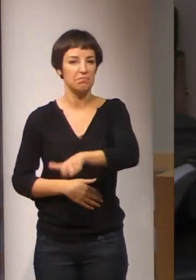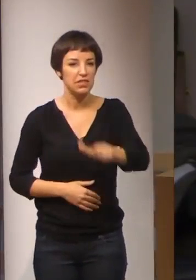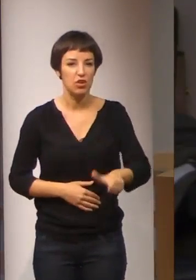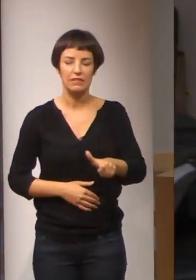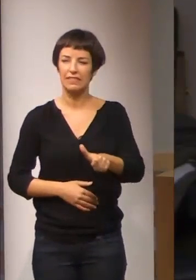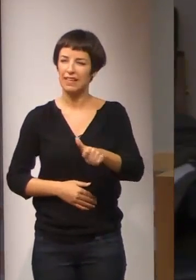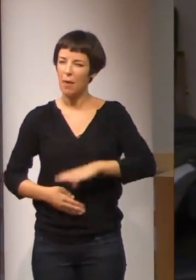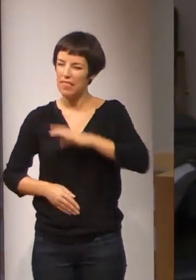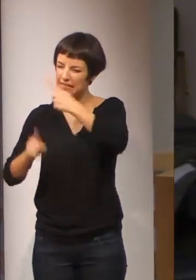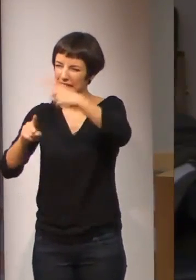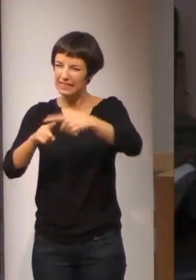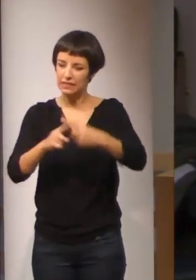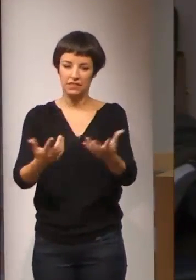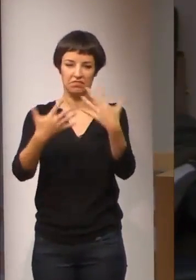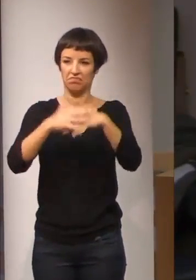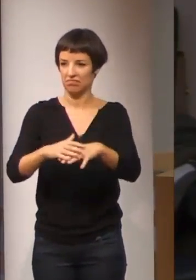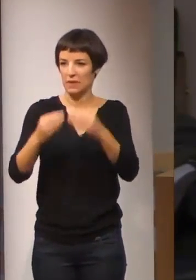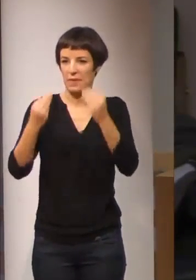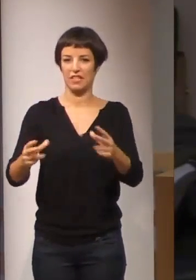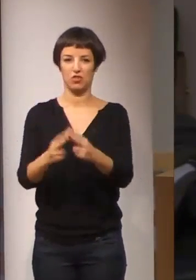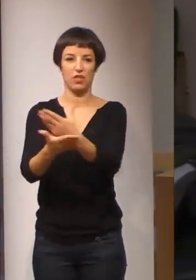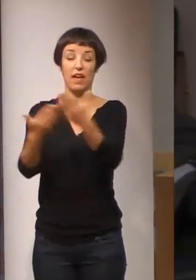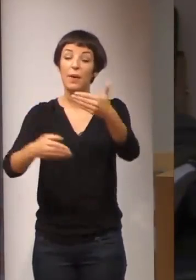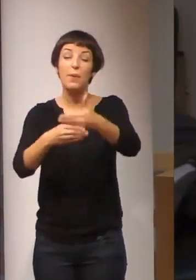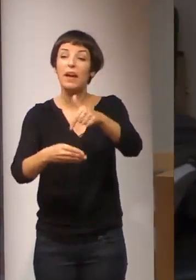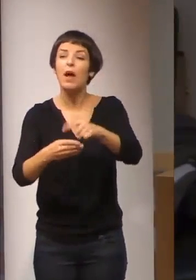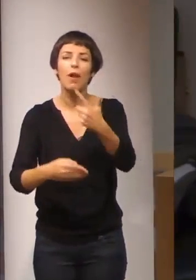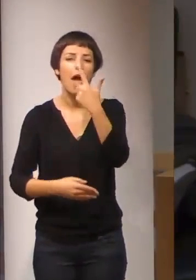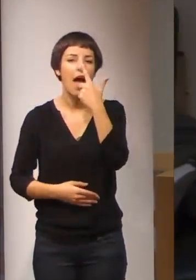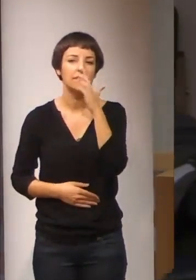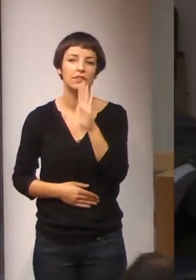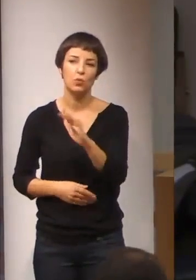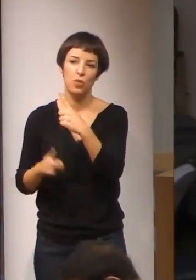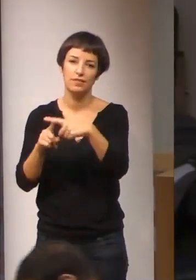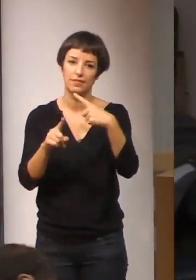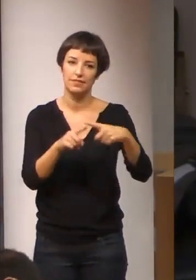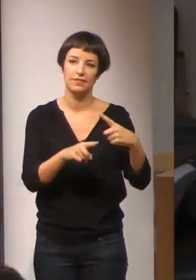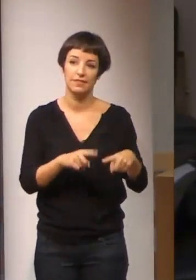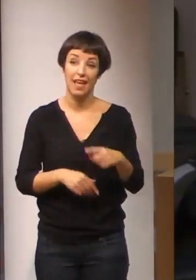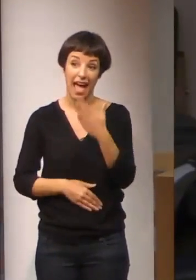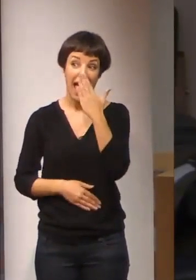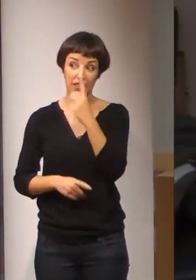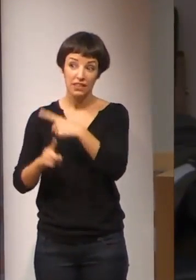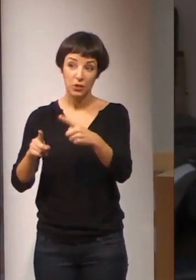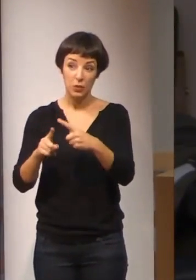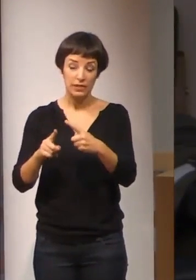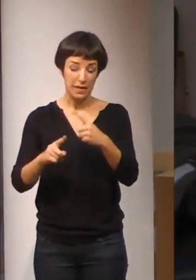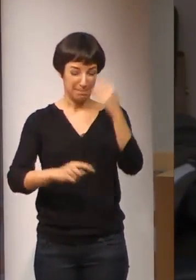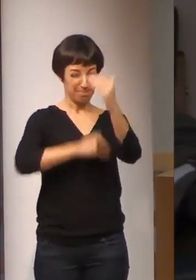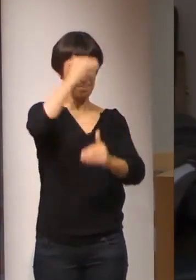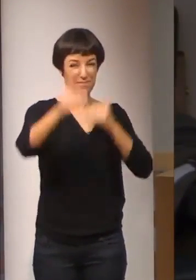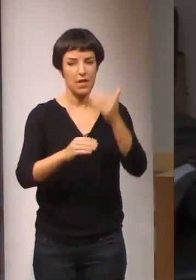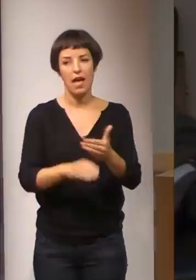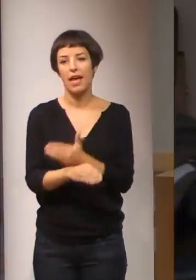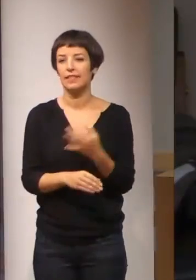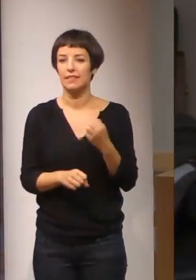con distintas capacidades en la sociedad, que es la barrera de las actitudes. Superar las actitudes pasa por todo este trabajo conjunto